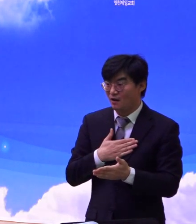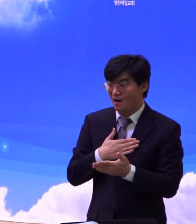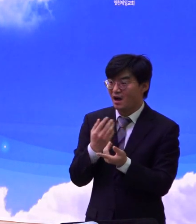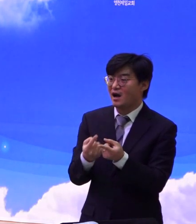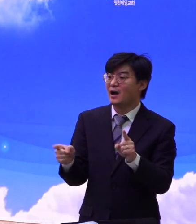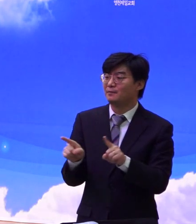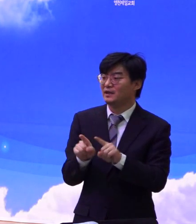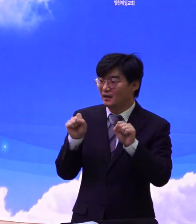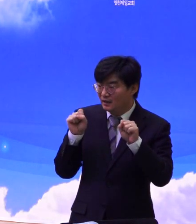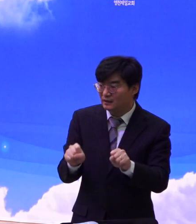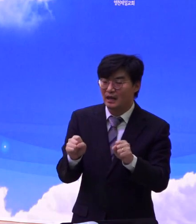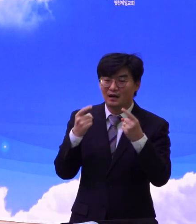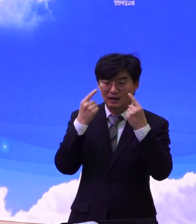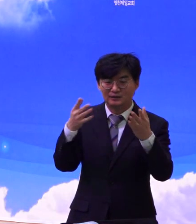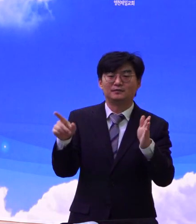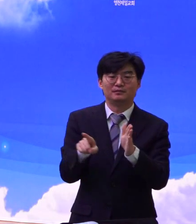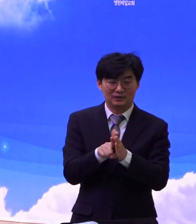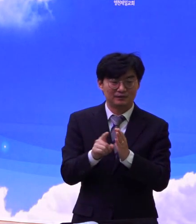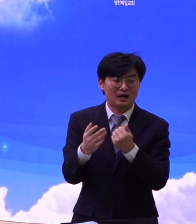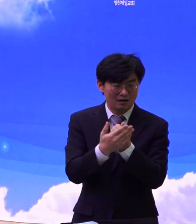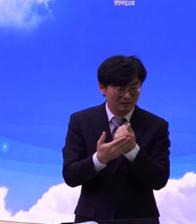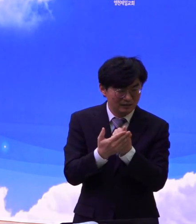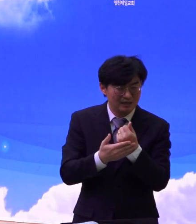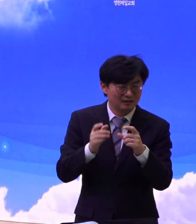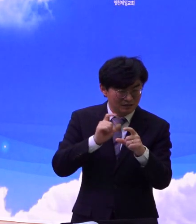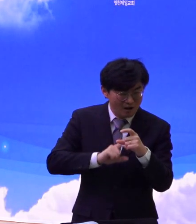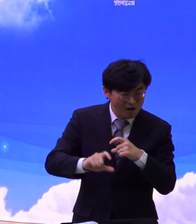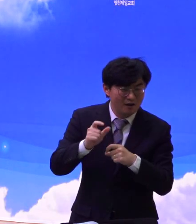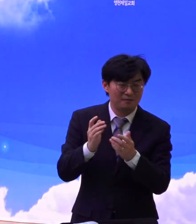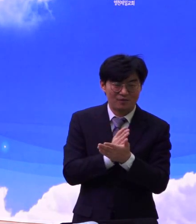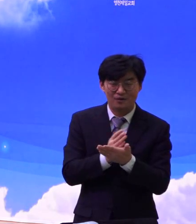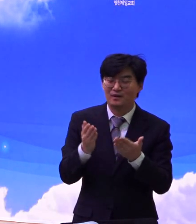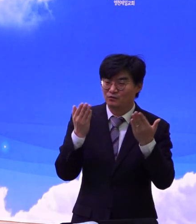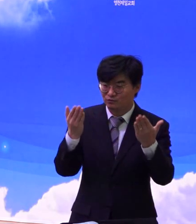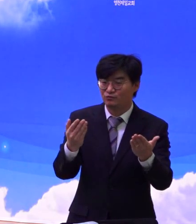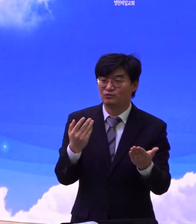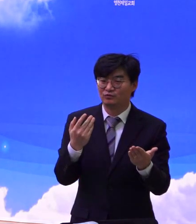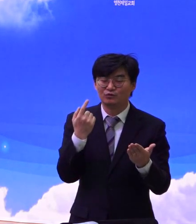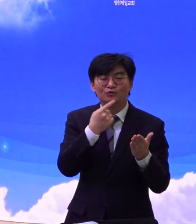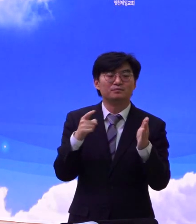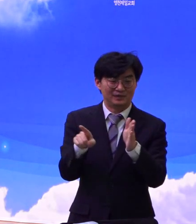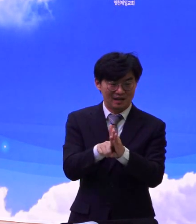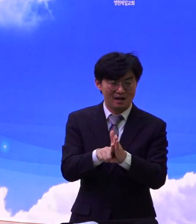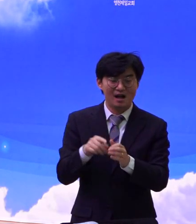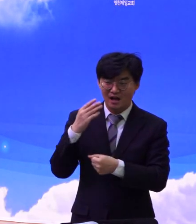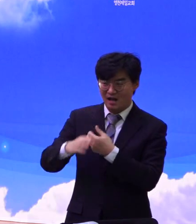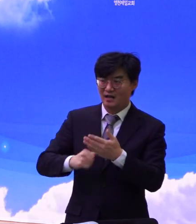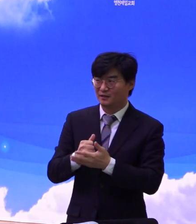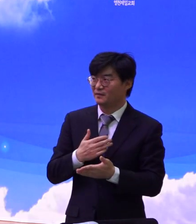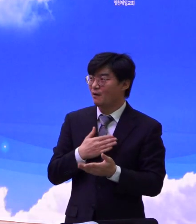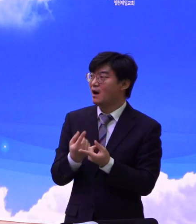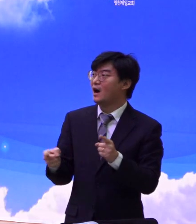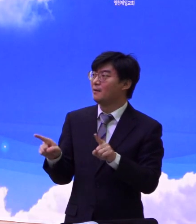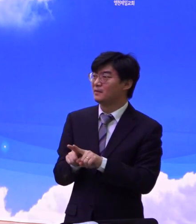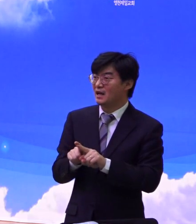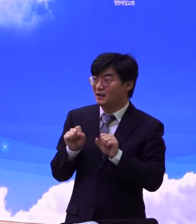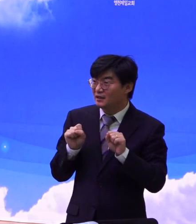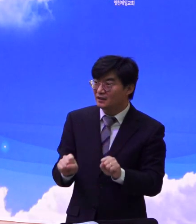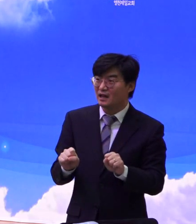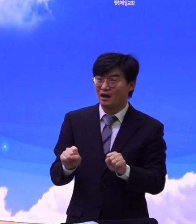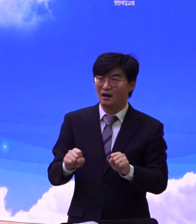주시고 믿음과 능력과 은혜를 더하여 주실 줄로 믿습니다. 하나님이 나와 함께 하신다는 이 고백을 붙들고 나아가서 여러분